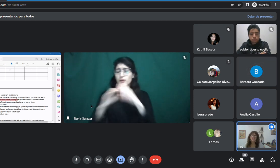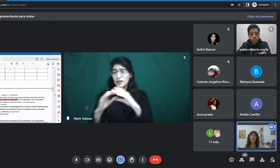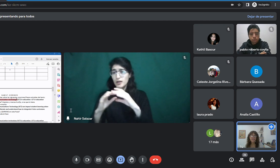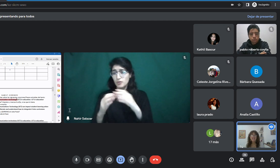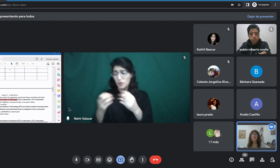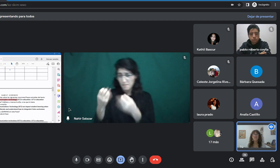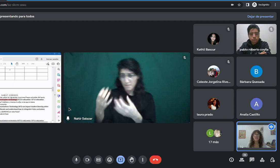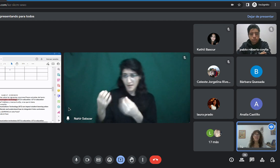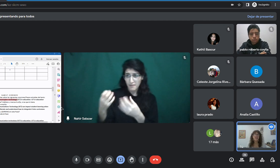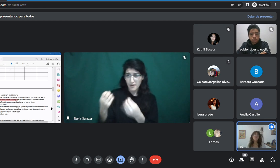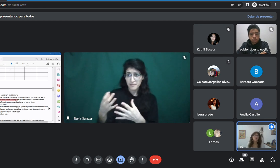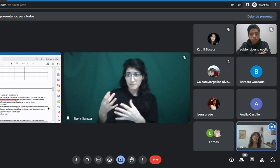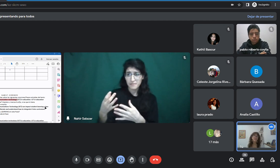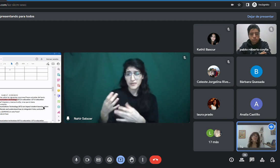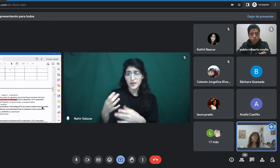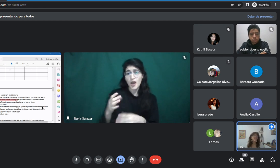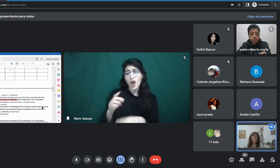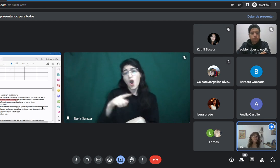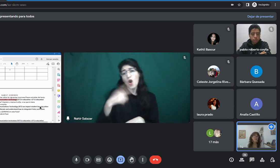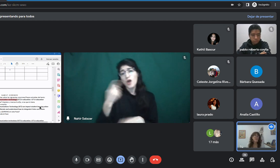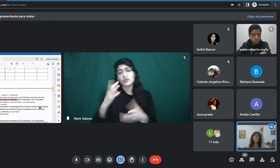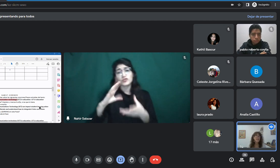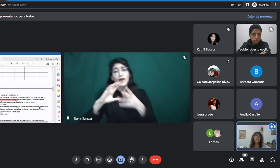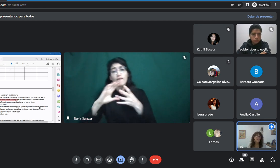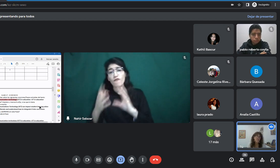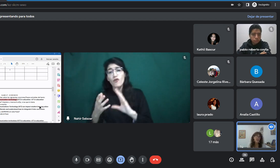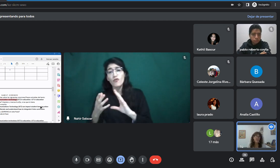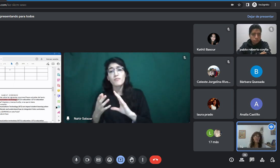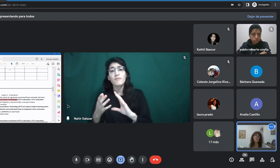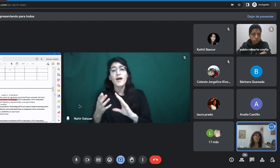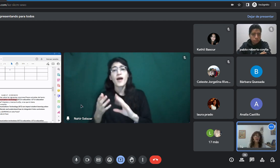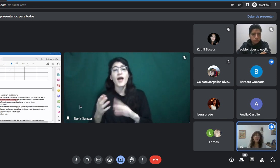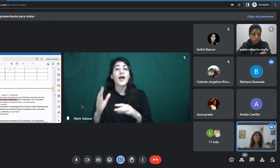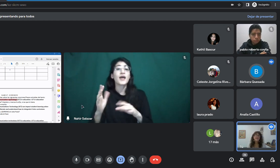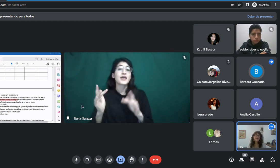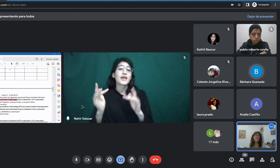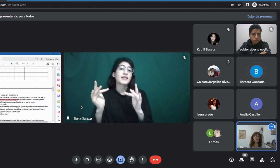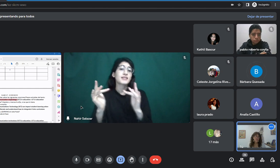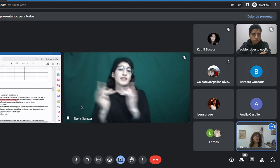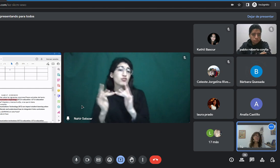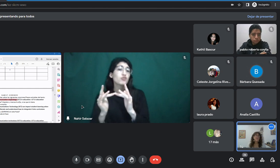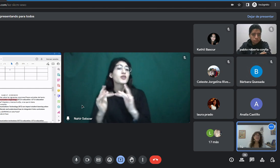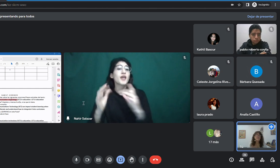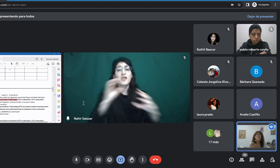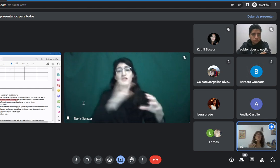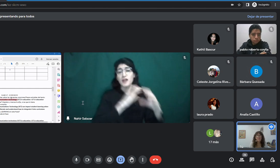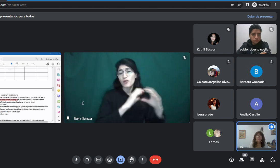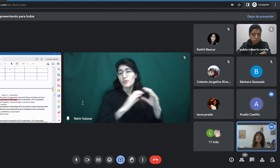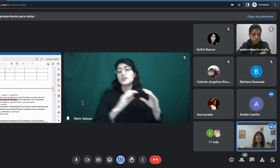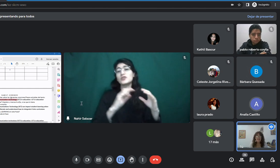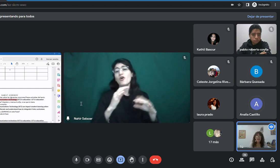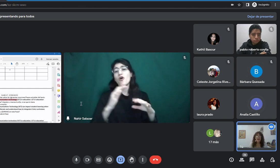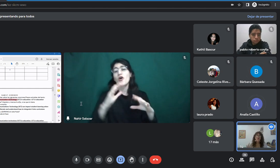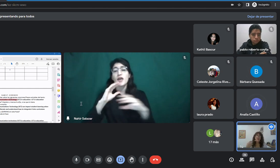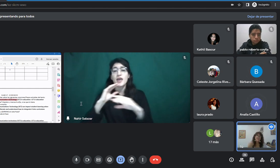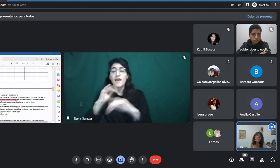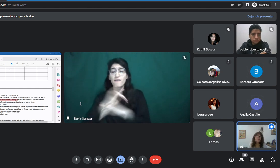manera, tecnología de la comunicación y la información, también está bien. O sea, desde lo gramatical.